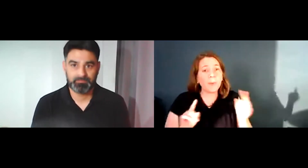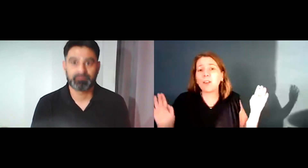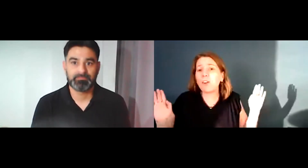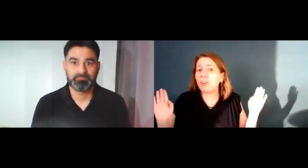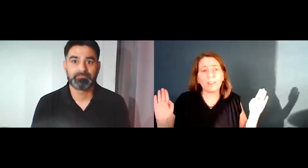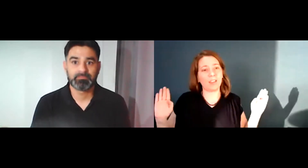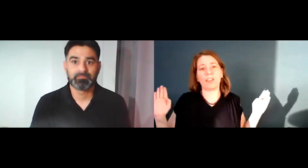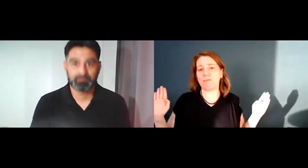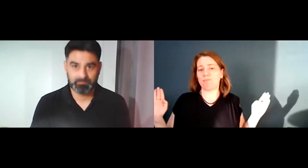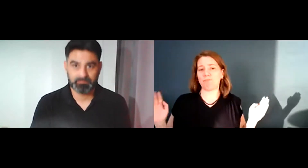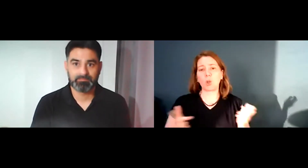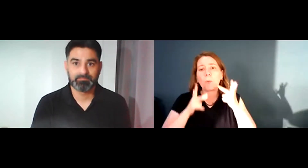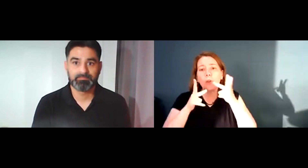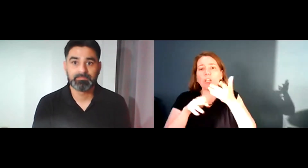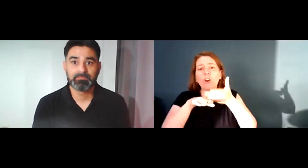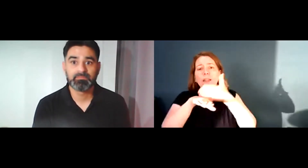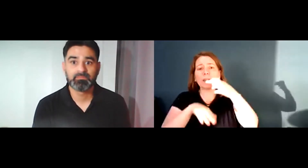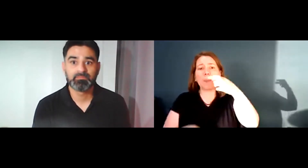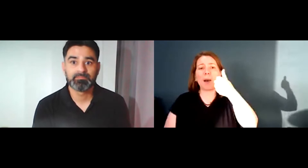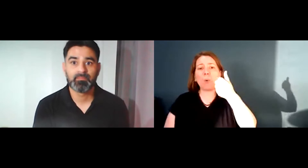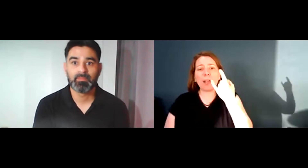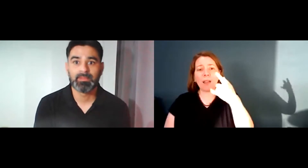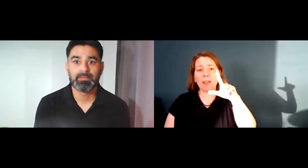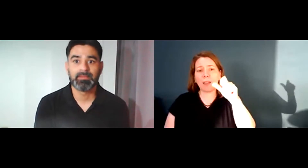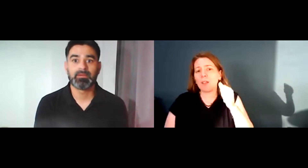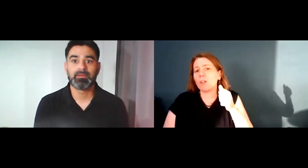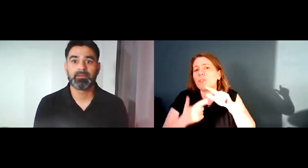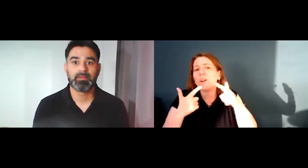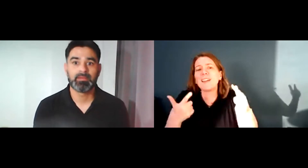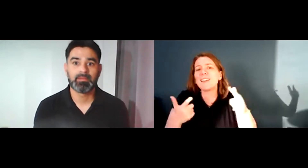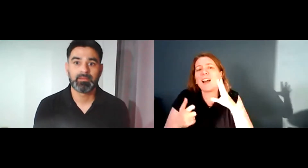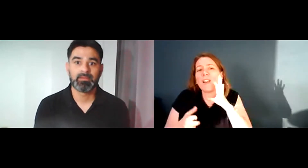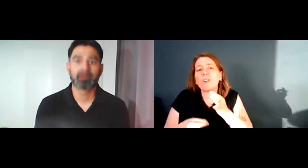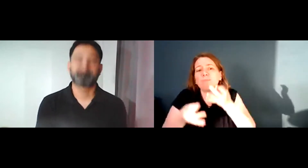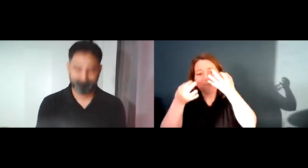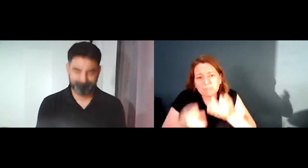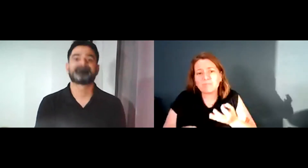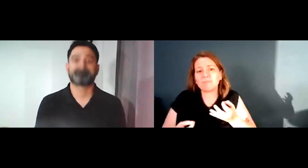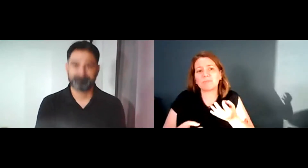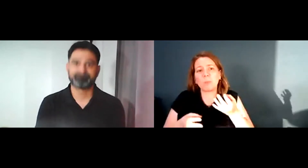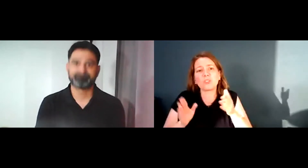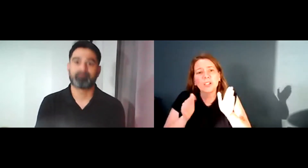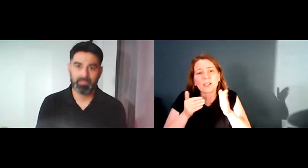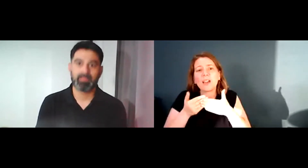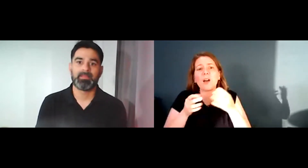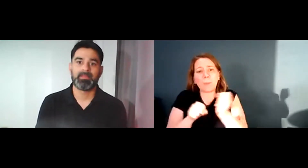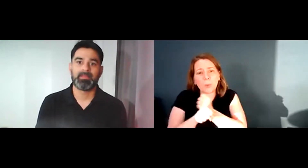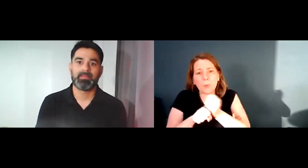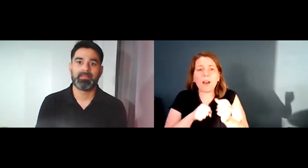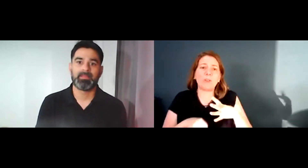Pero, como dijo antes Paula, no hay algo como cerrado, claro, aprobado.